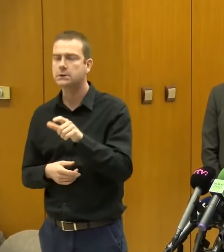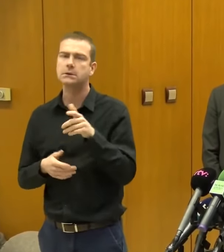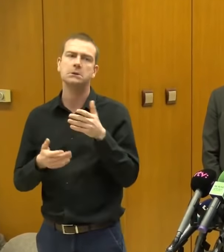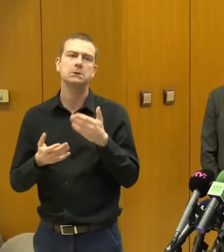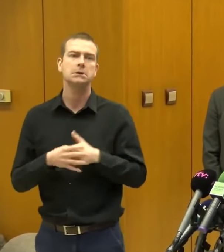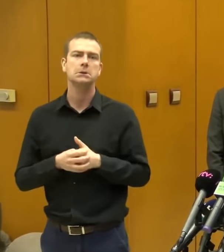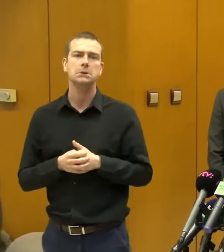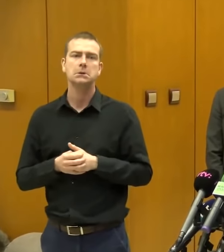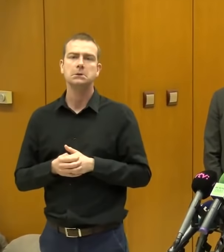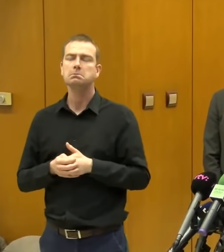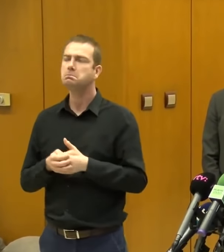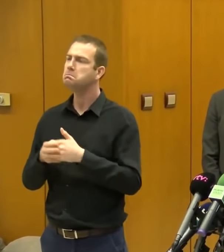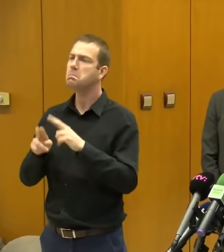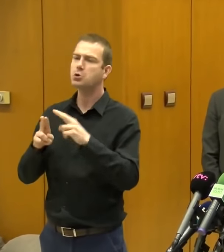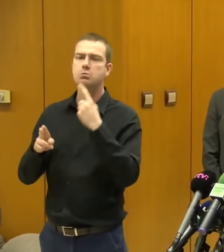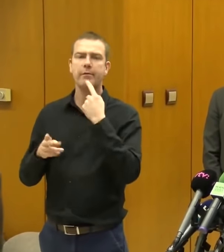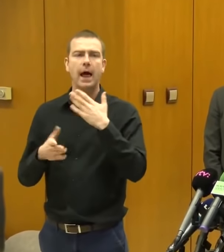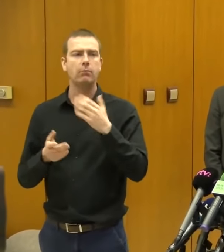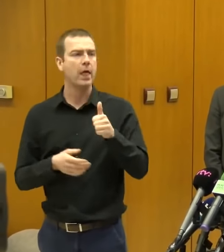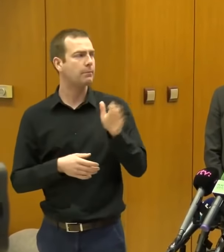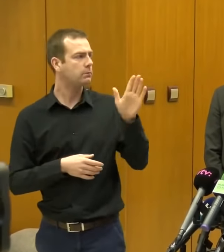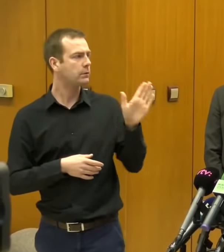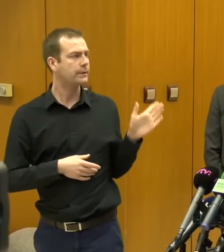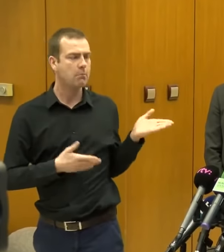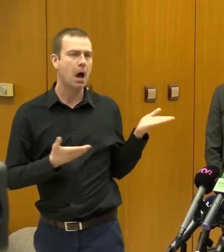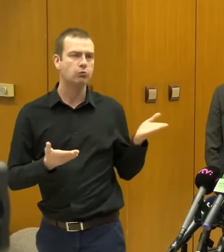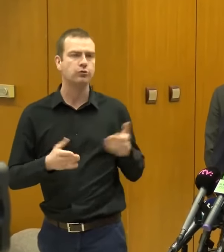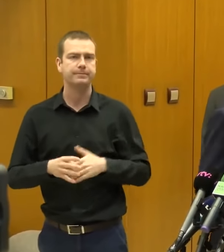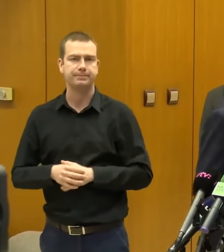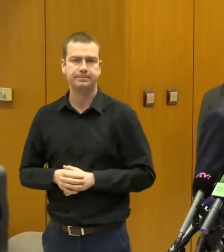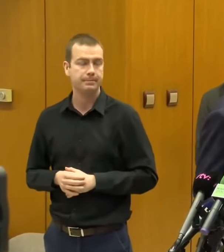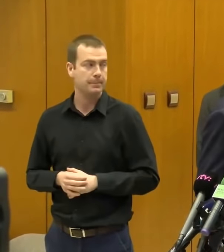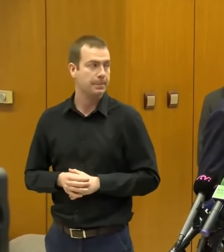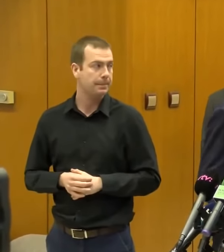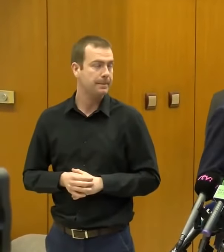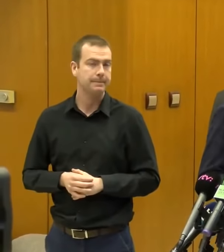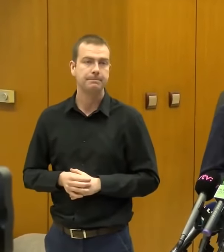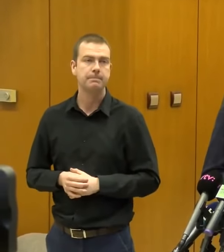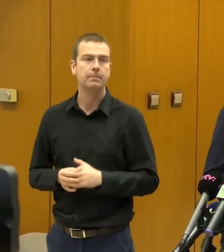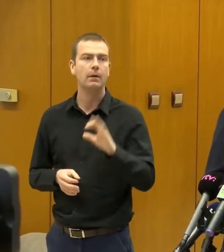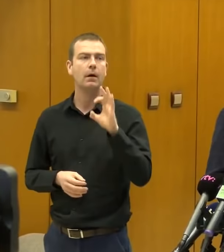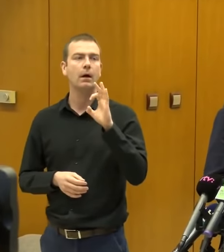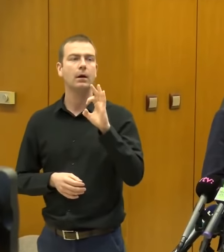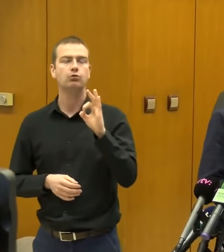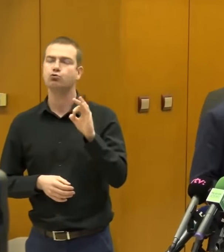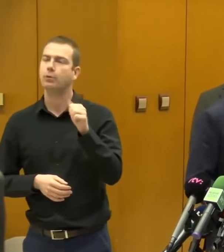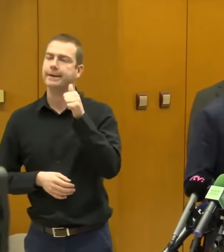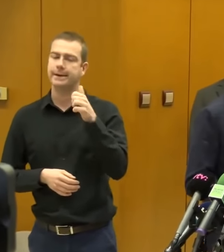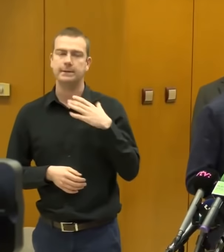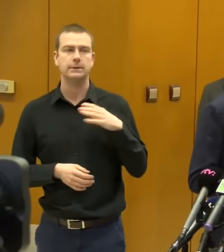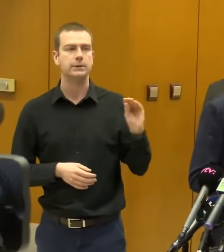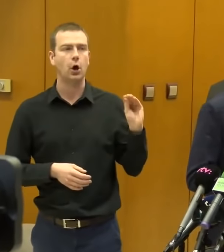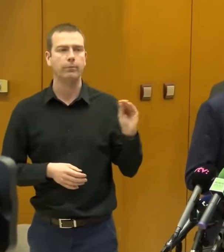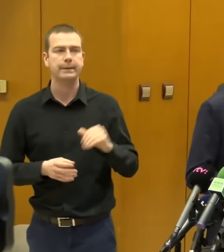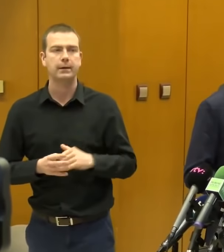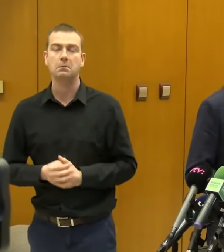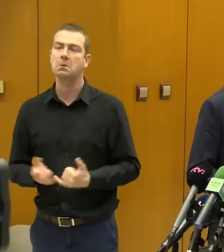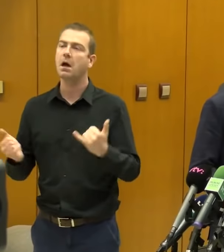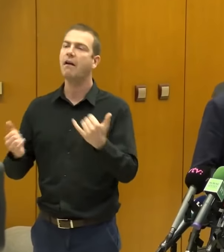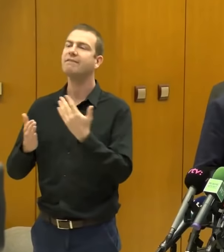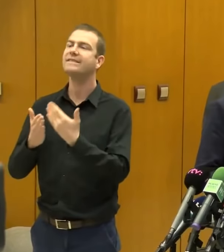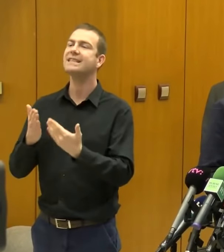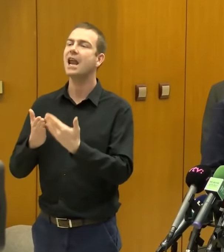svoje podnety, postrehy alebo priestor na vaše otázky. Nech sa páči. Dobrý deň, Živá televízia Teatre. Čiže aký je vlastne výstup